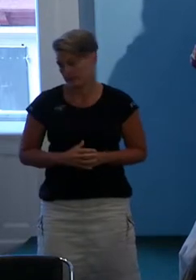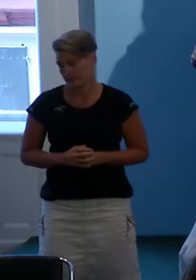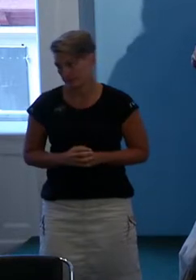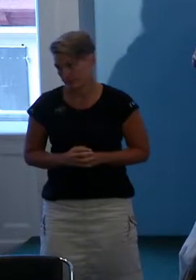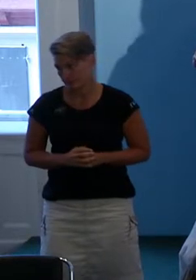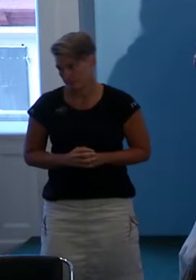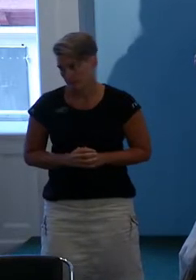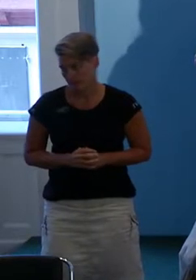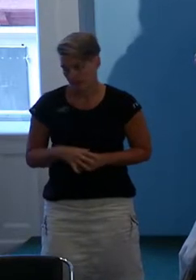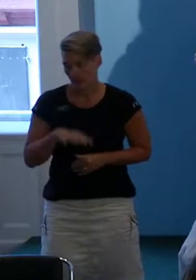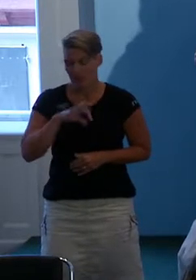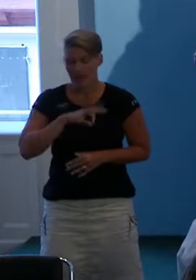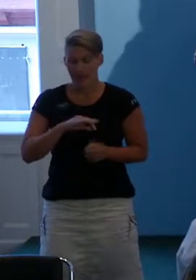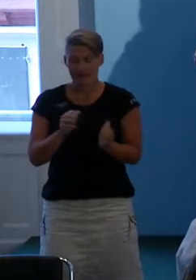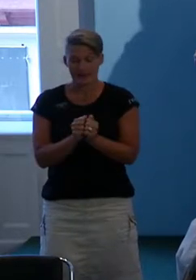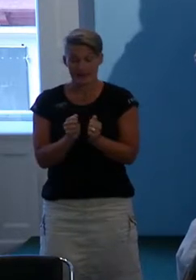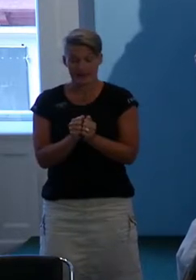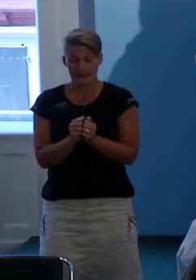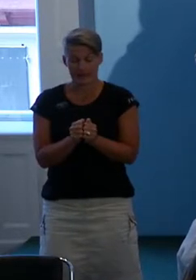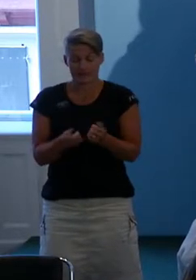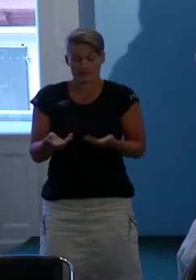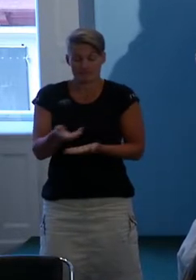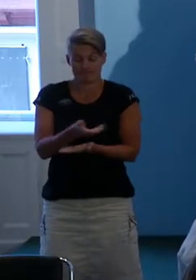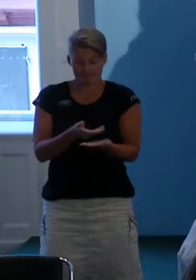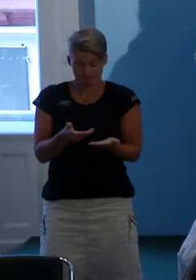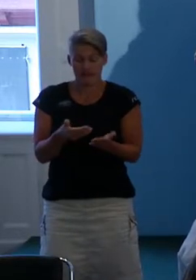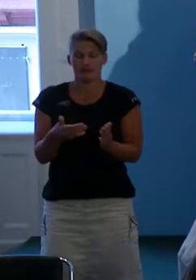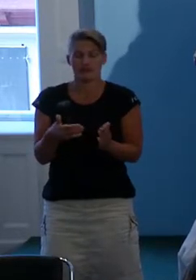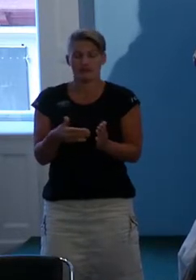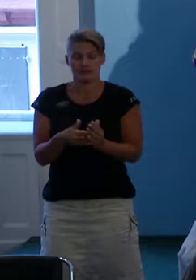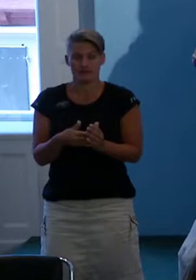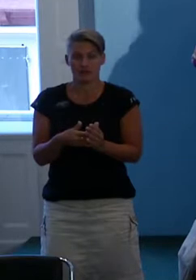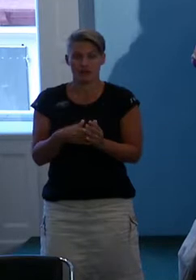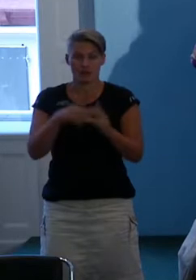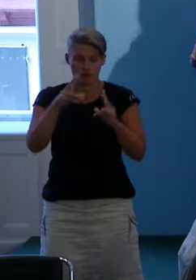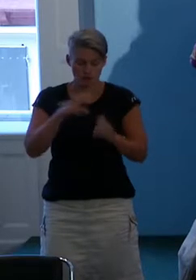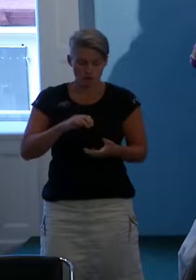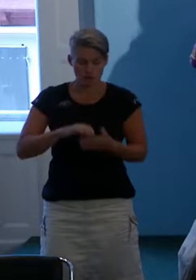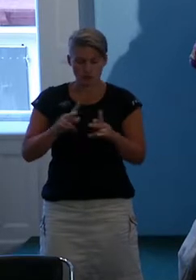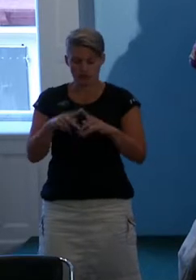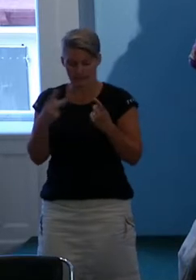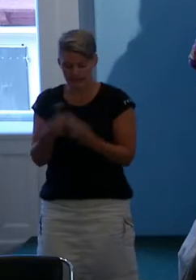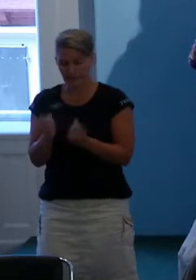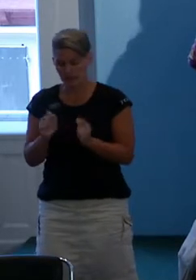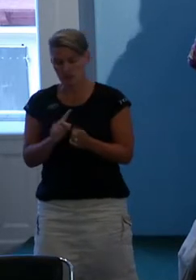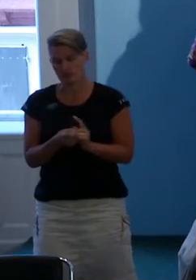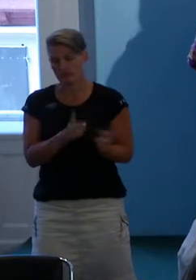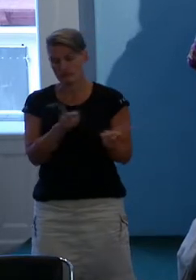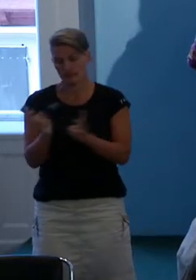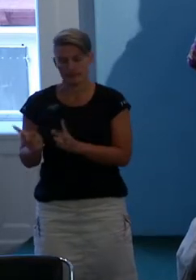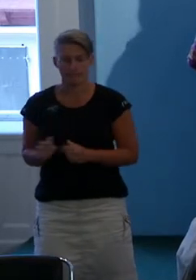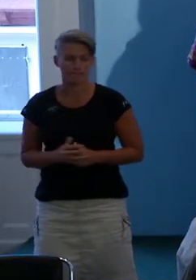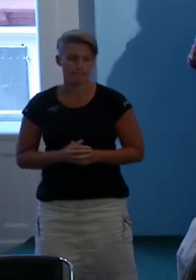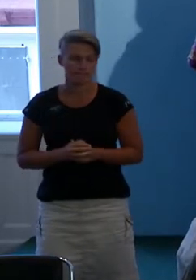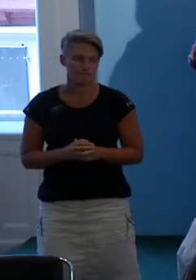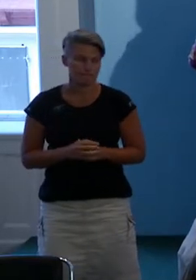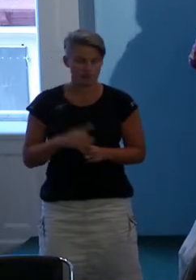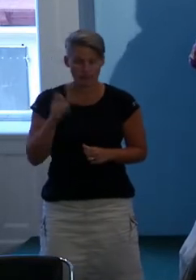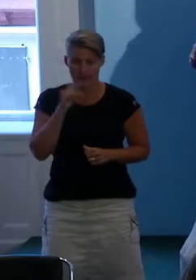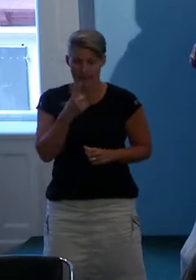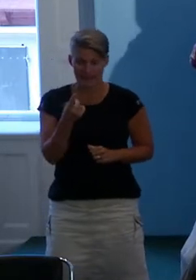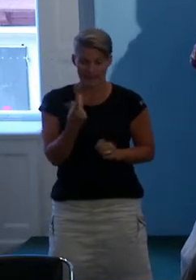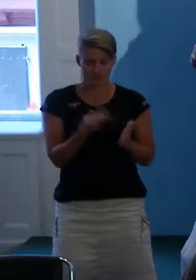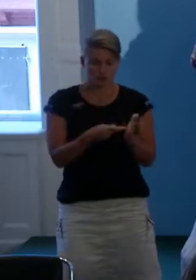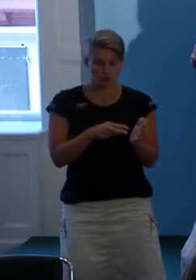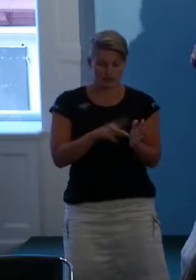Och läkemedelsförsörjningen för forskning och klinik måste vara samma. För vi kan ju inte ha liksom ett system